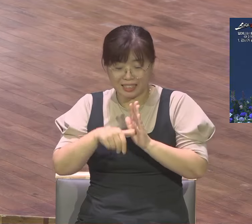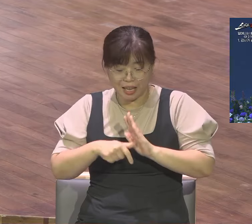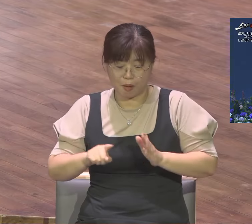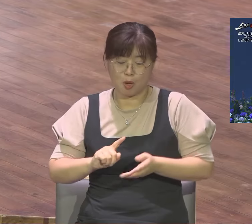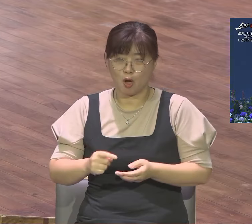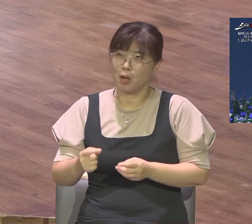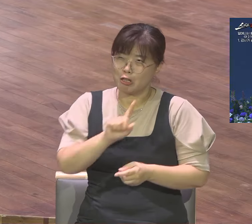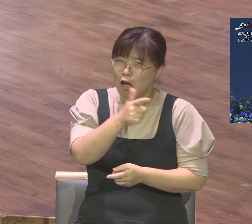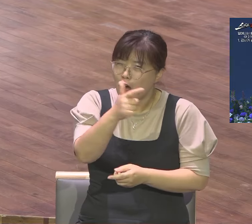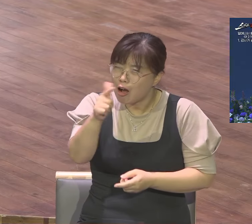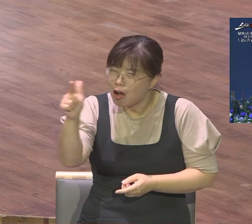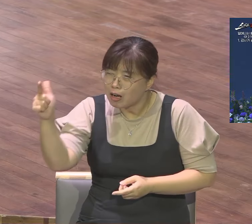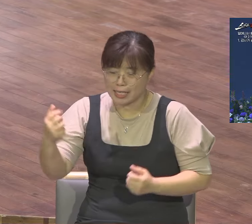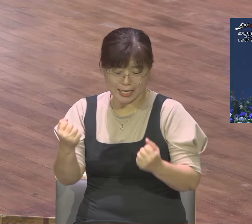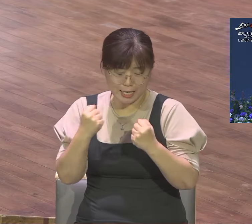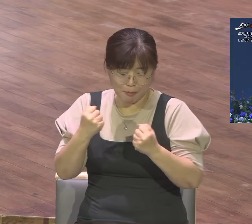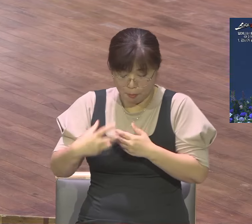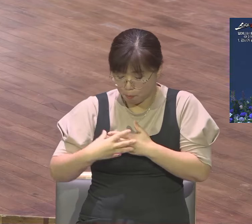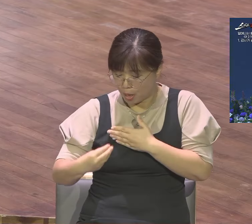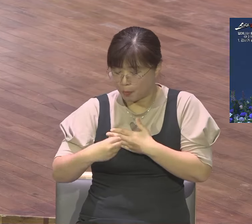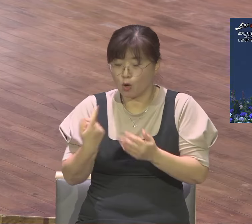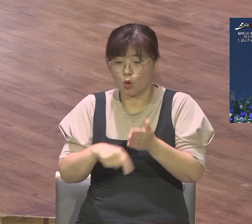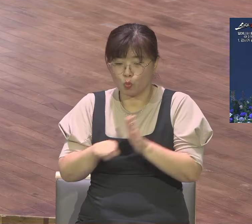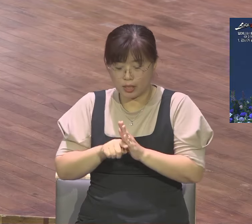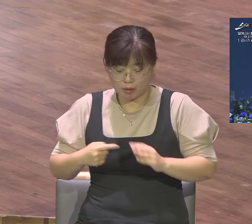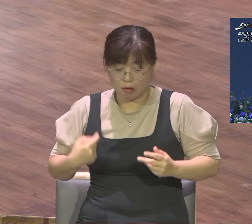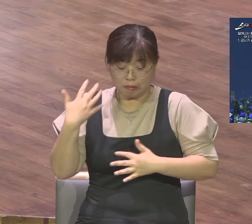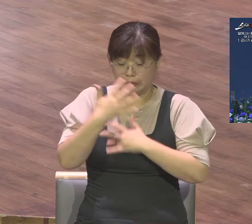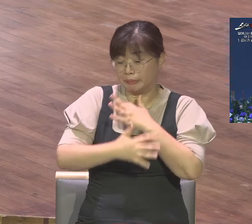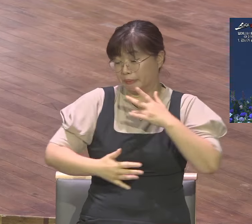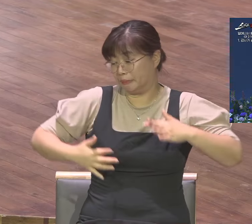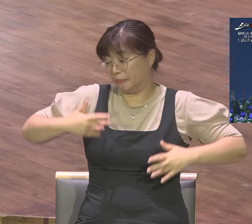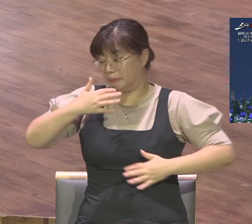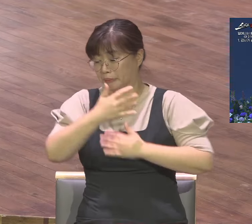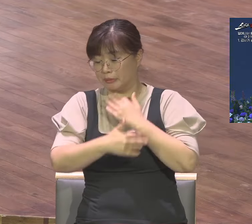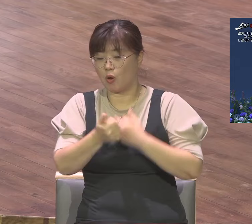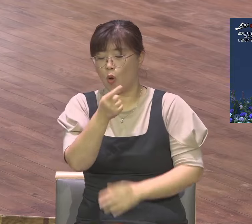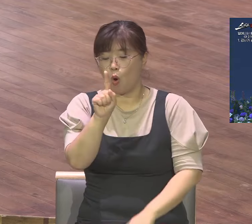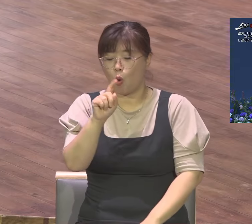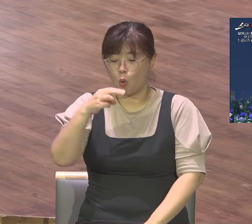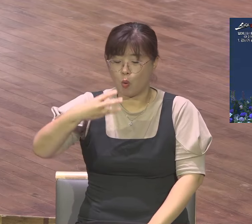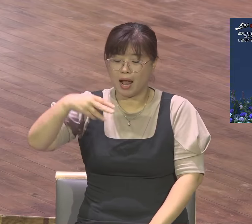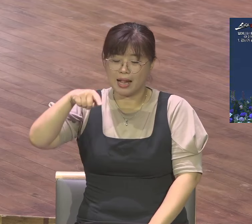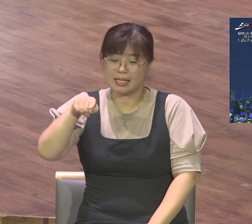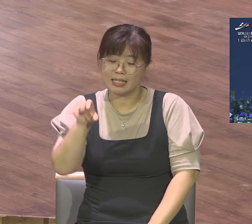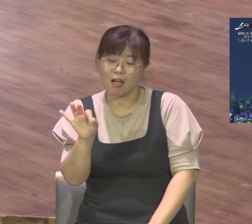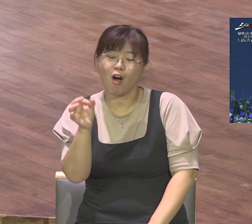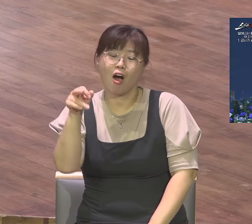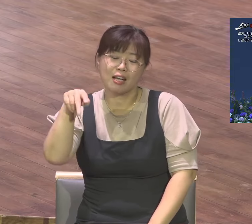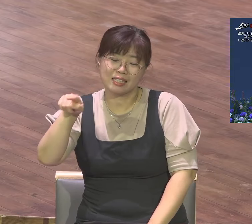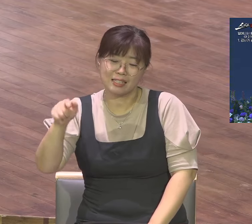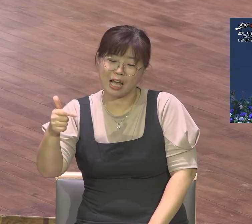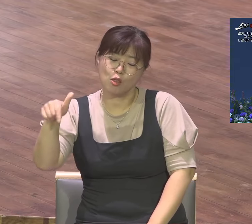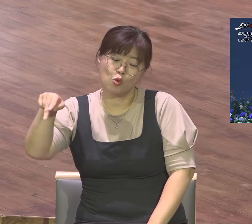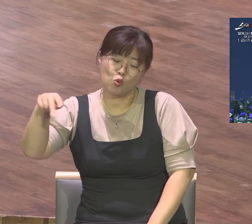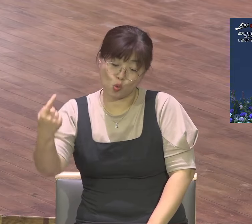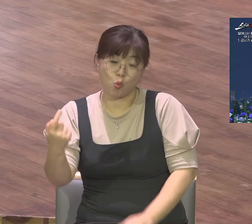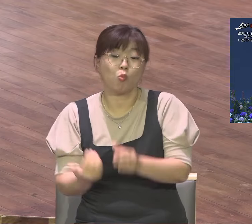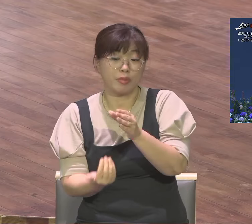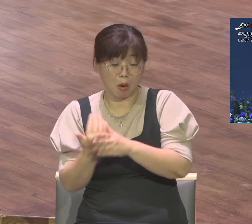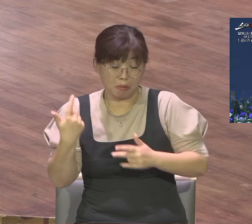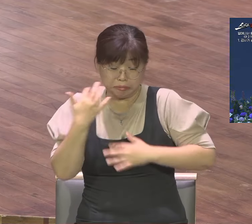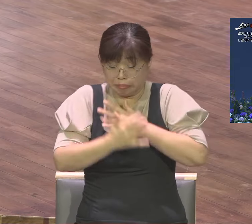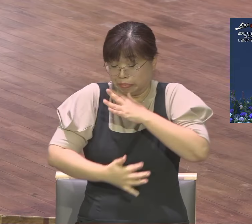파괴하고 공격하는 그 세포예요. 활성산소는 우리 그냥 생체